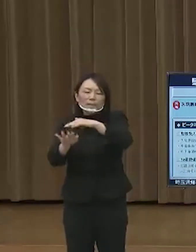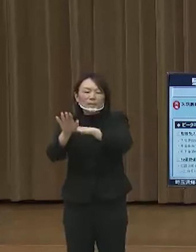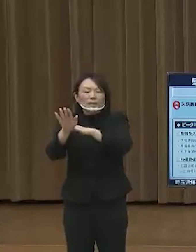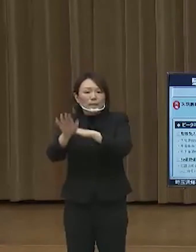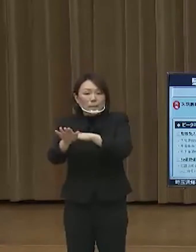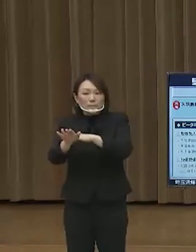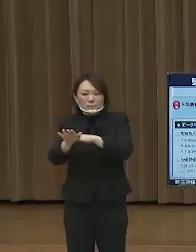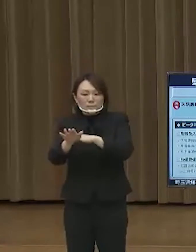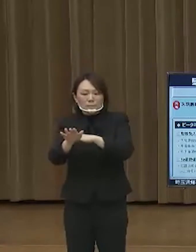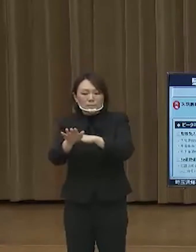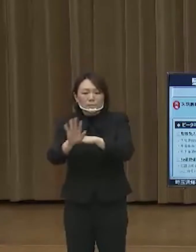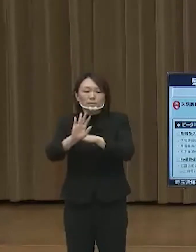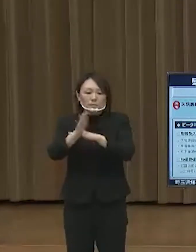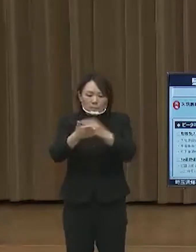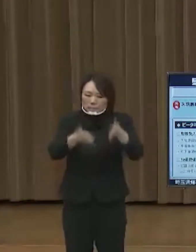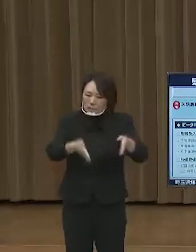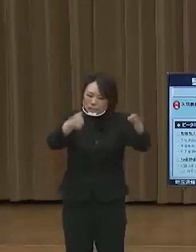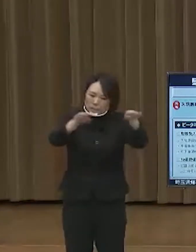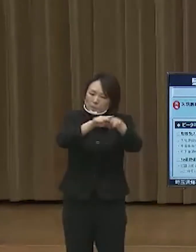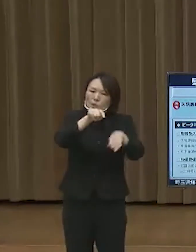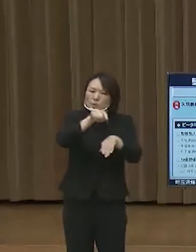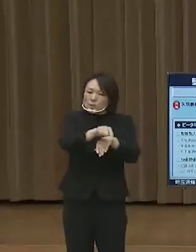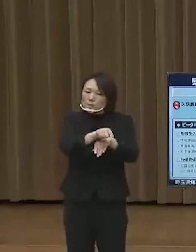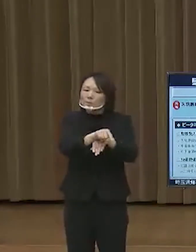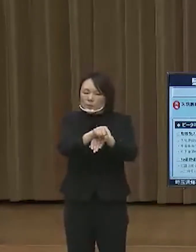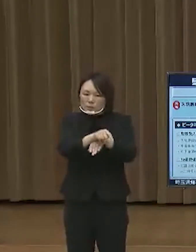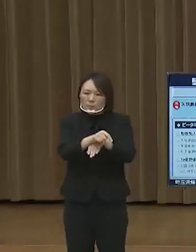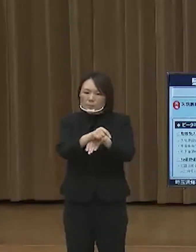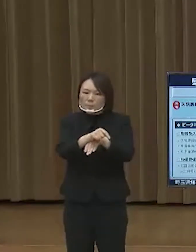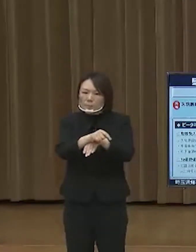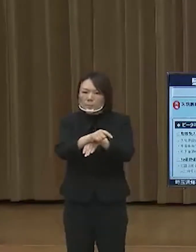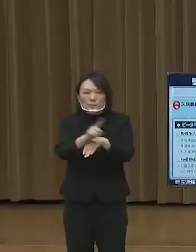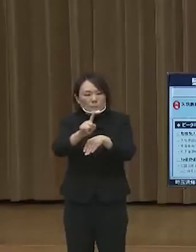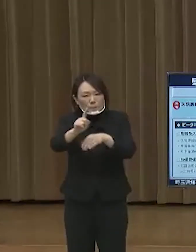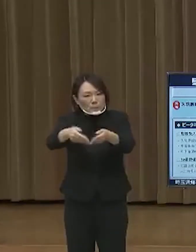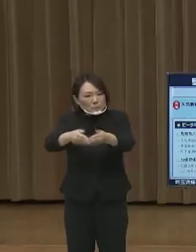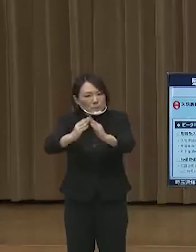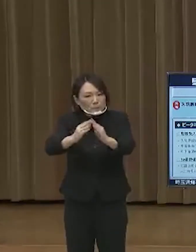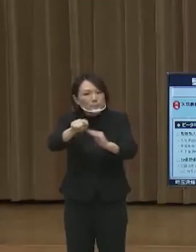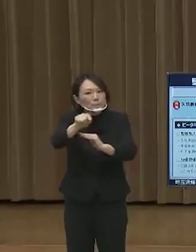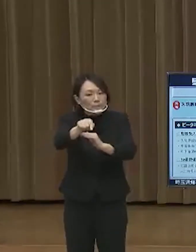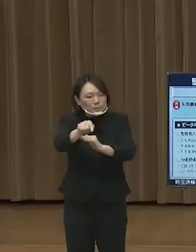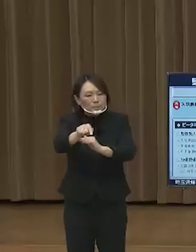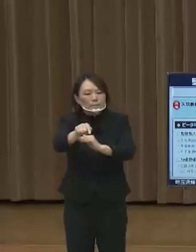ハード面ではありますけれども、単純にどこかに建物を建てるハードという意味